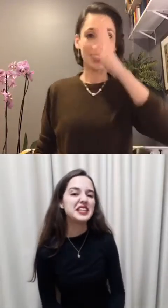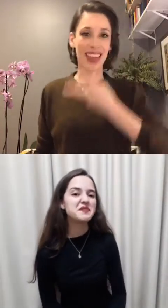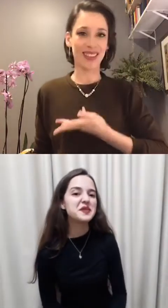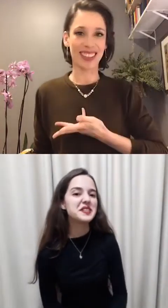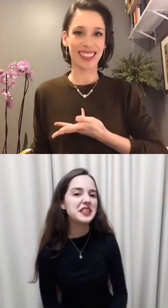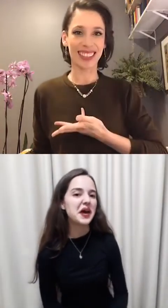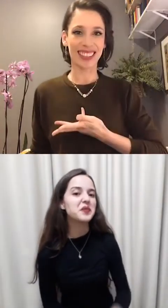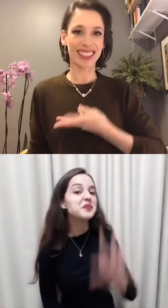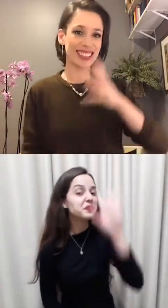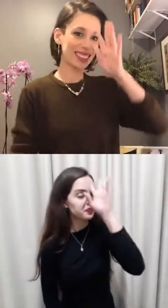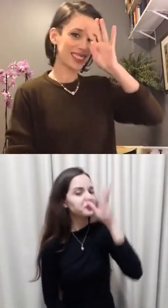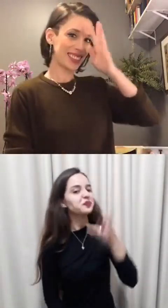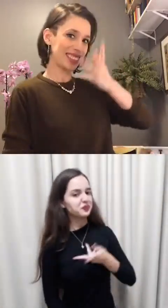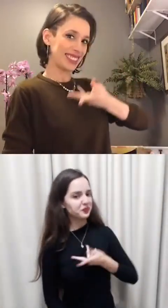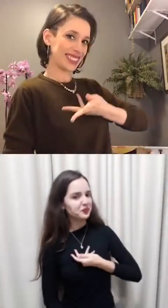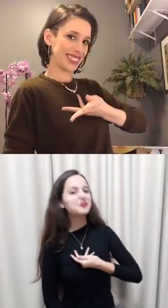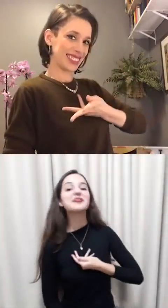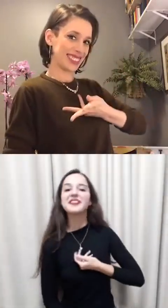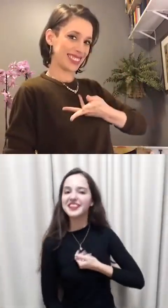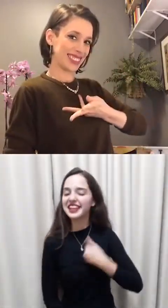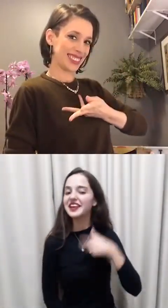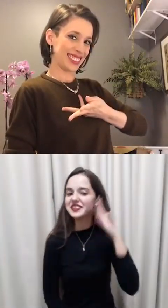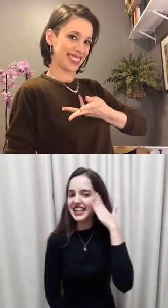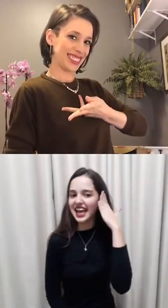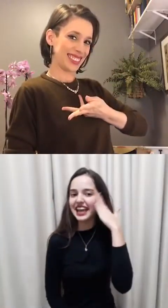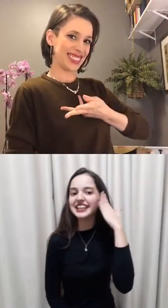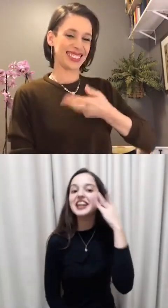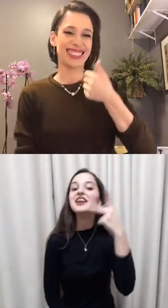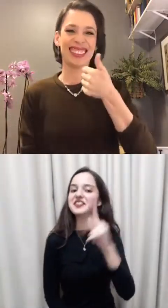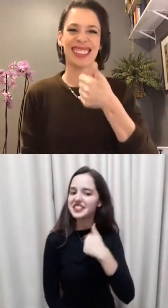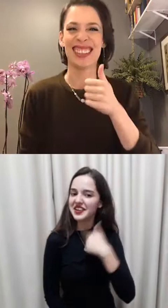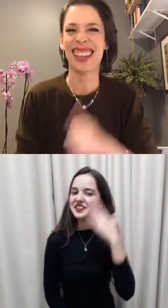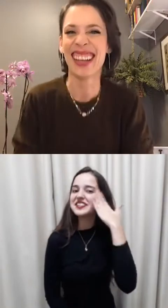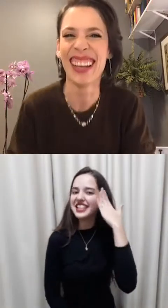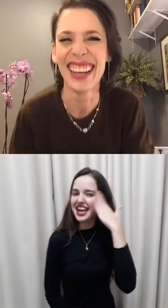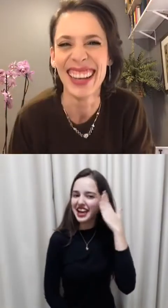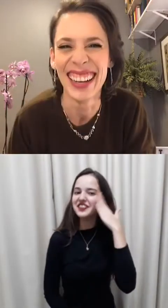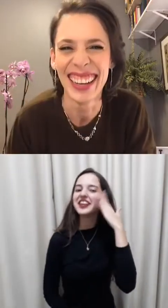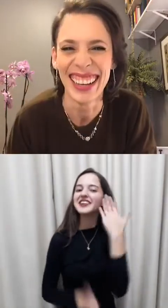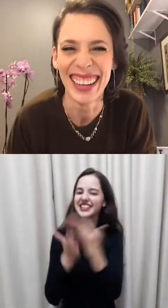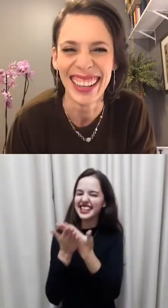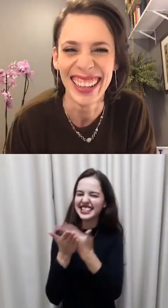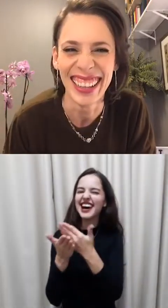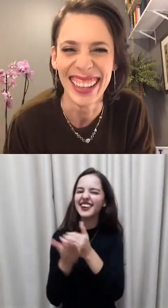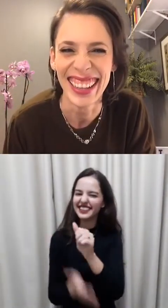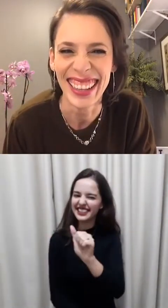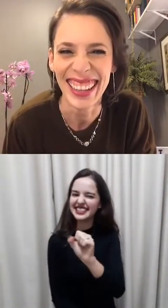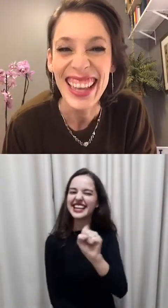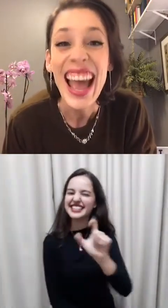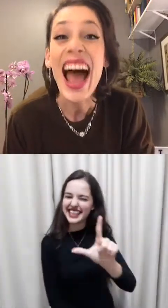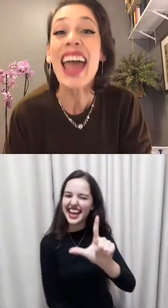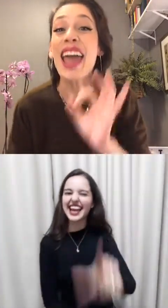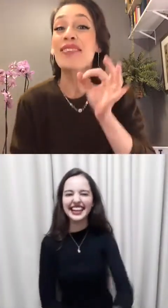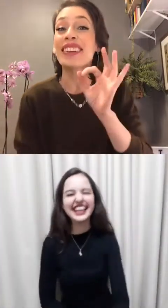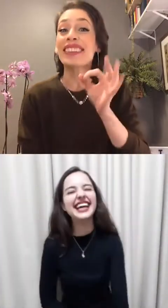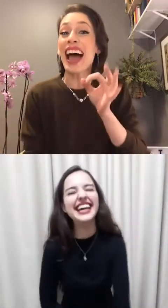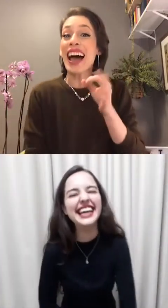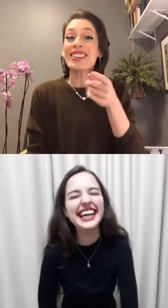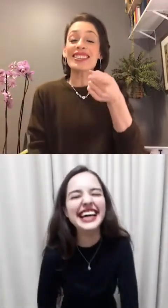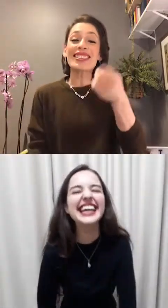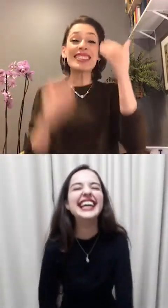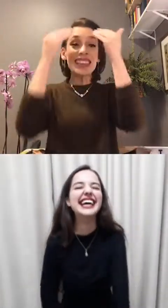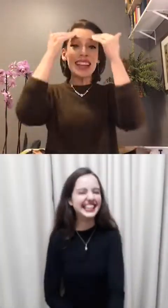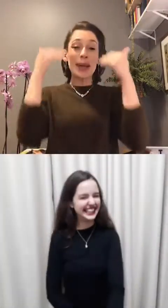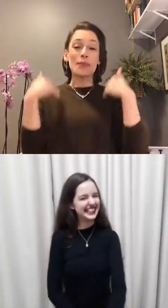Esse é o meu sinal. Eu sei. O seu eu sei, por causa das aulas de É ASL.